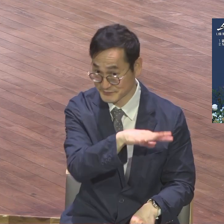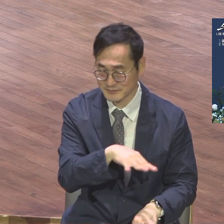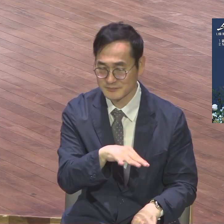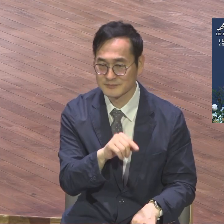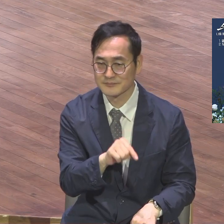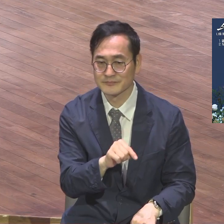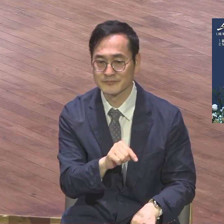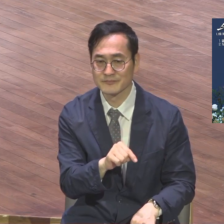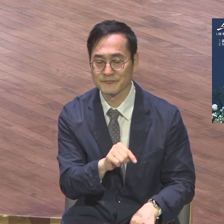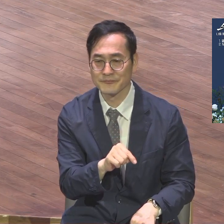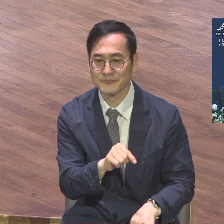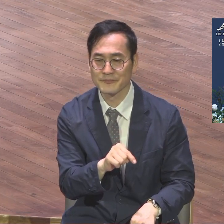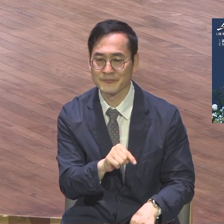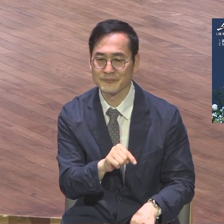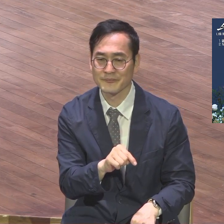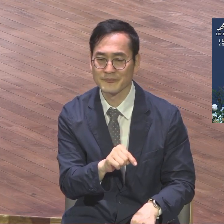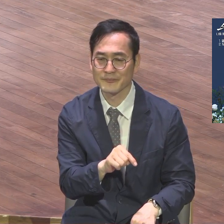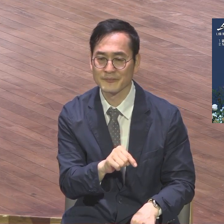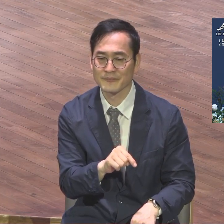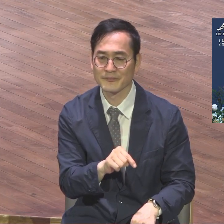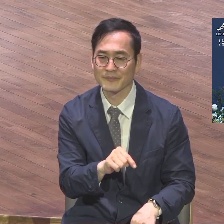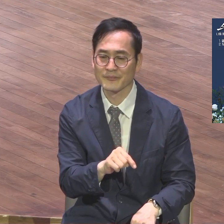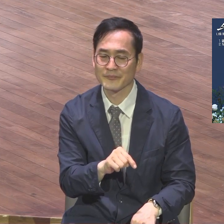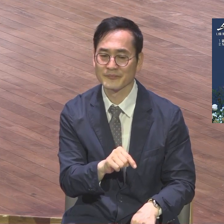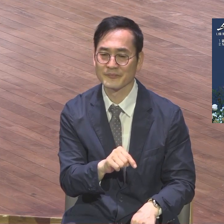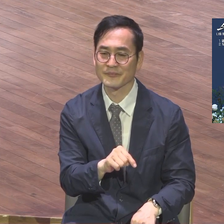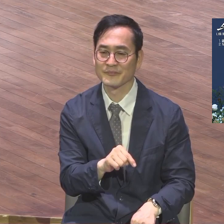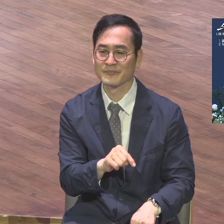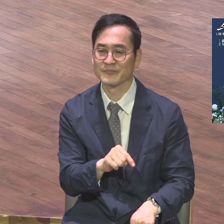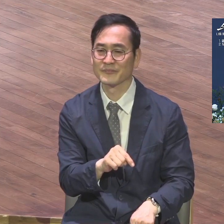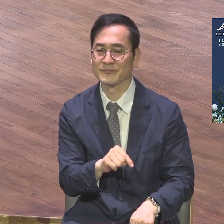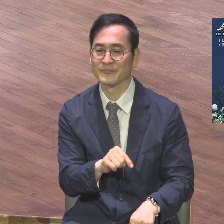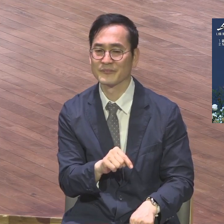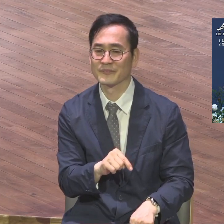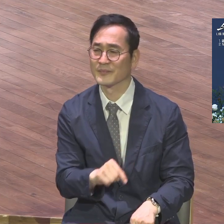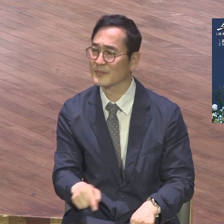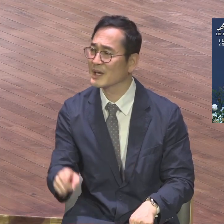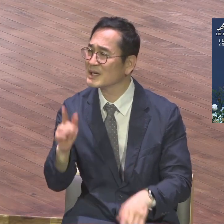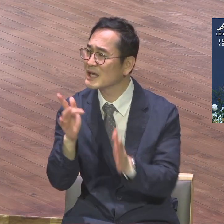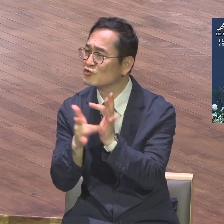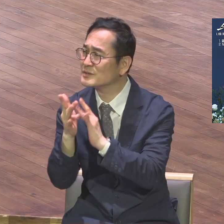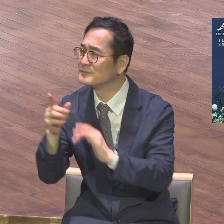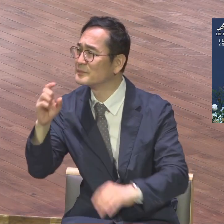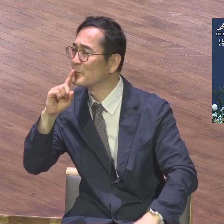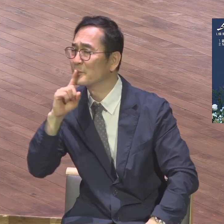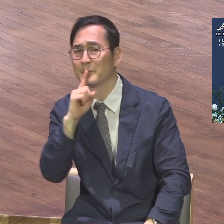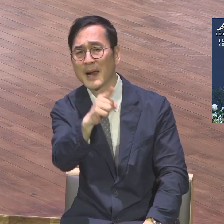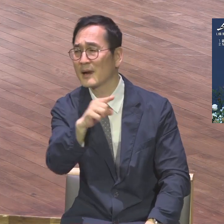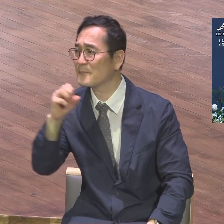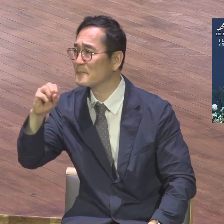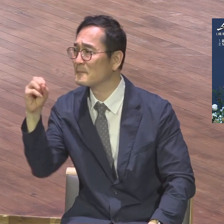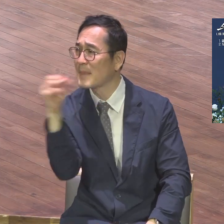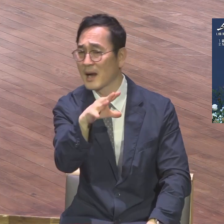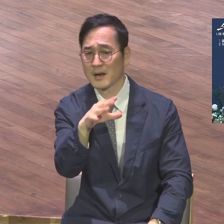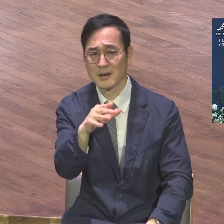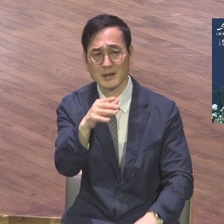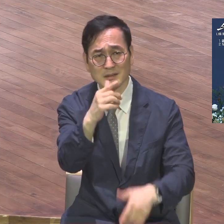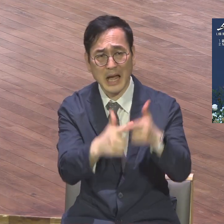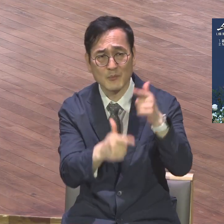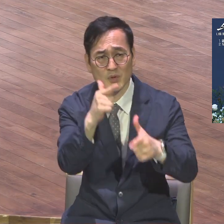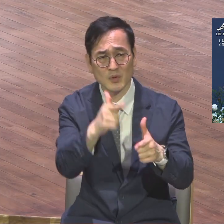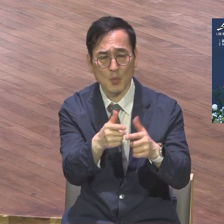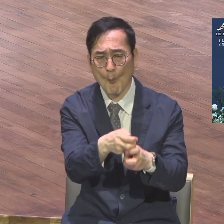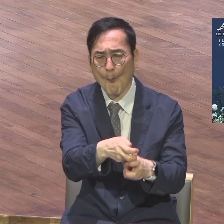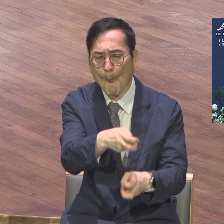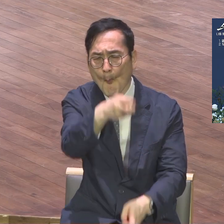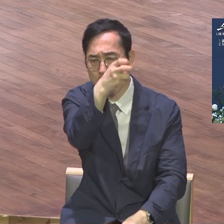제자들은 어떻게 말 한마디로 말라 죽게 했는지 예수님의